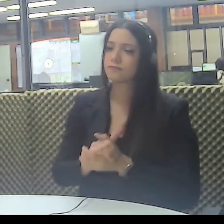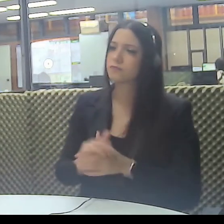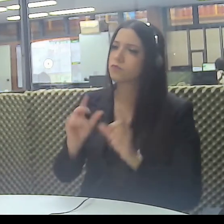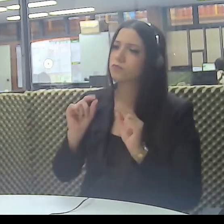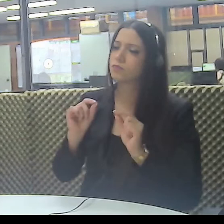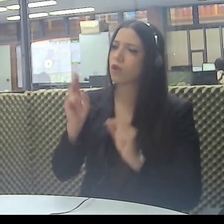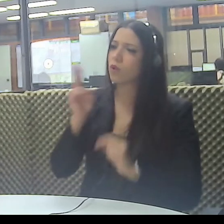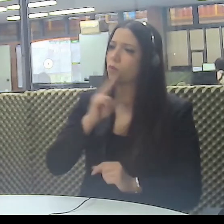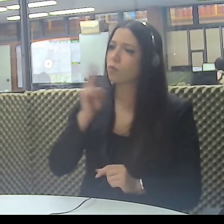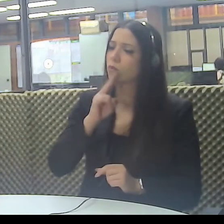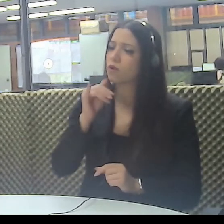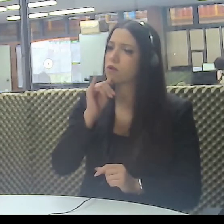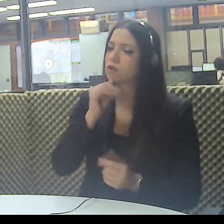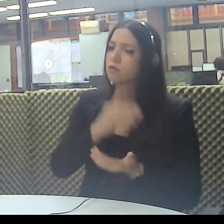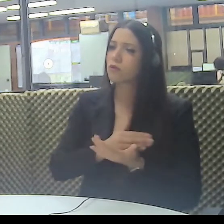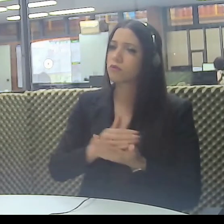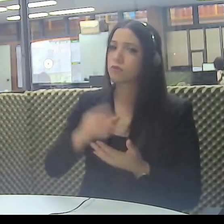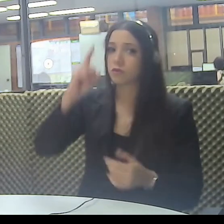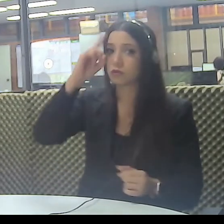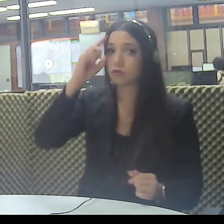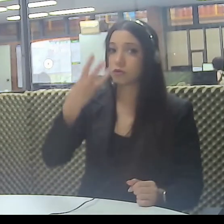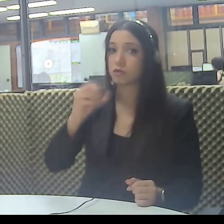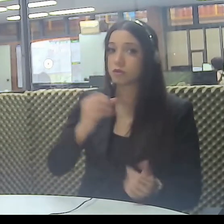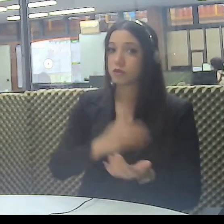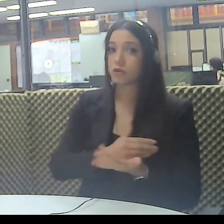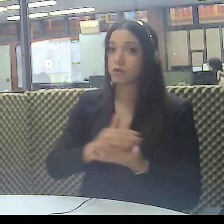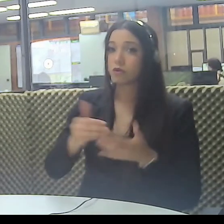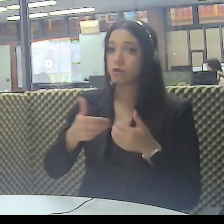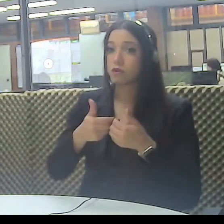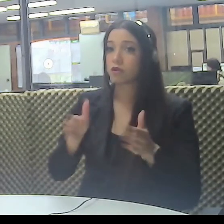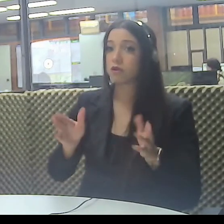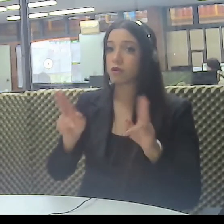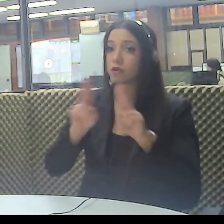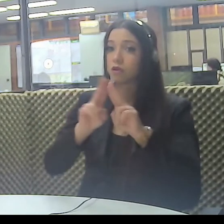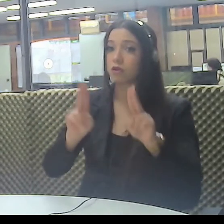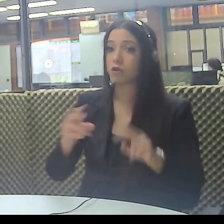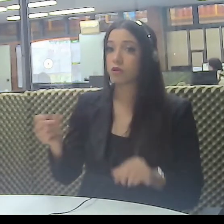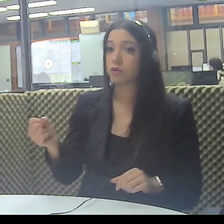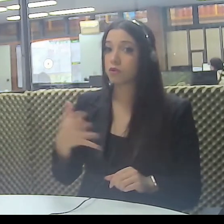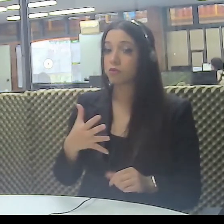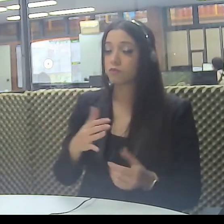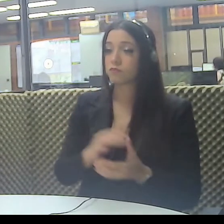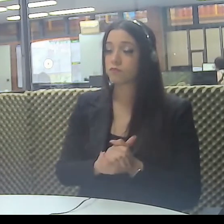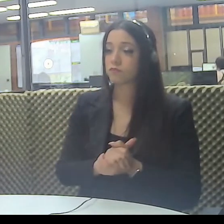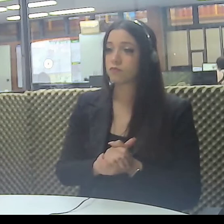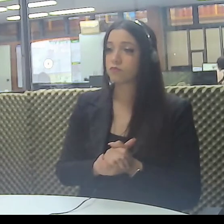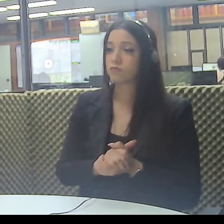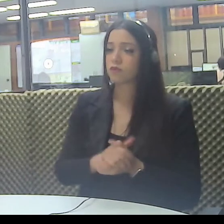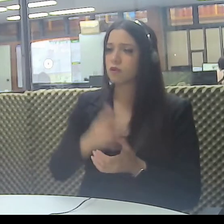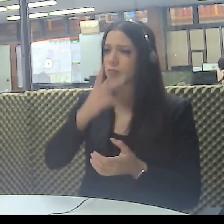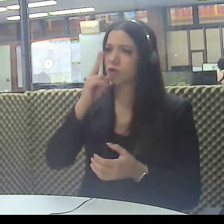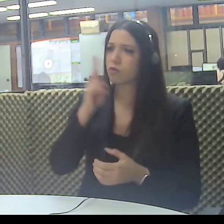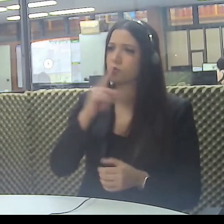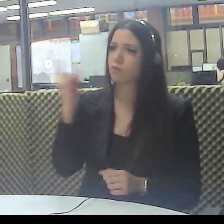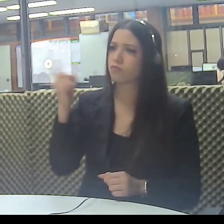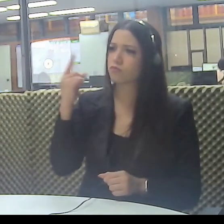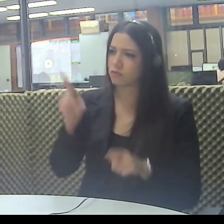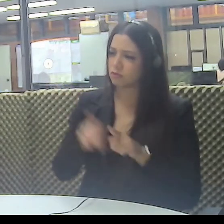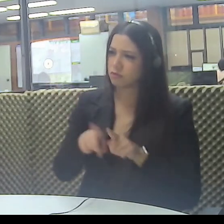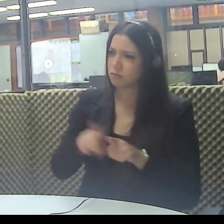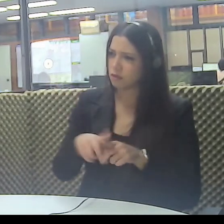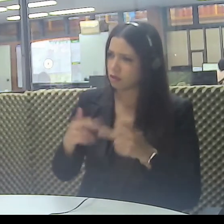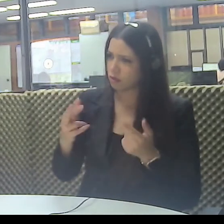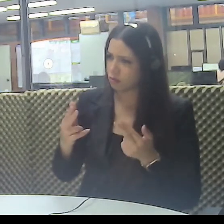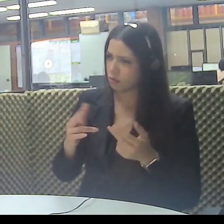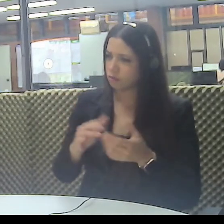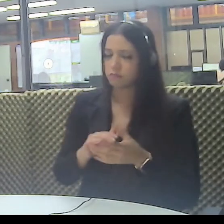de emergência, por exemplo, a partir do dia 30 começa a funcionar o novo convênio. E no caso da emergência também vai funcionar da